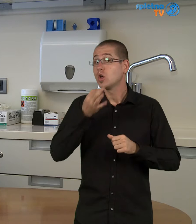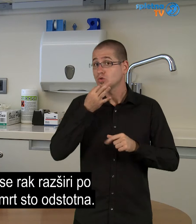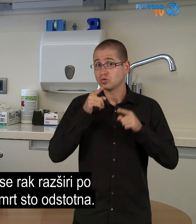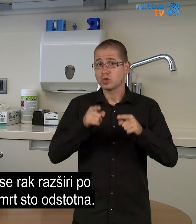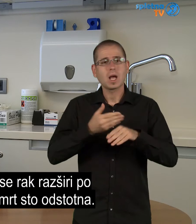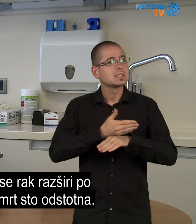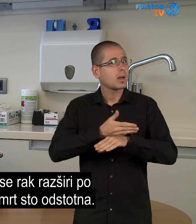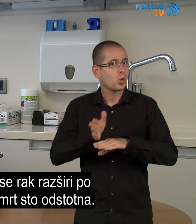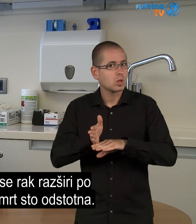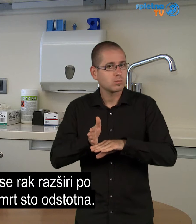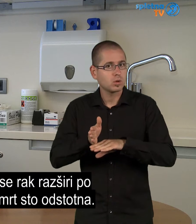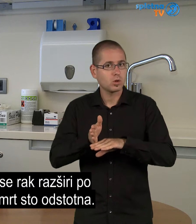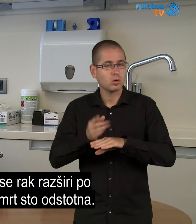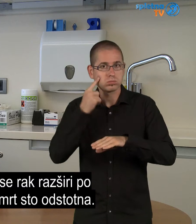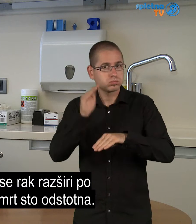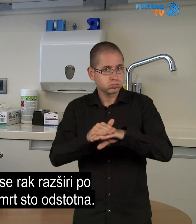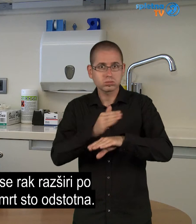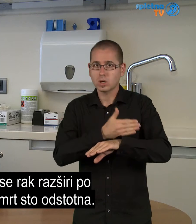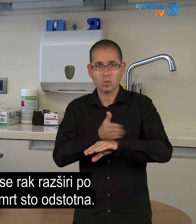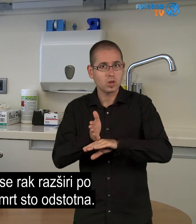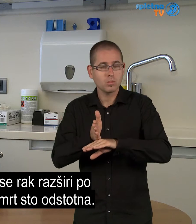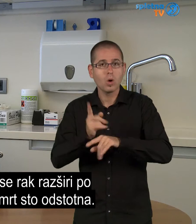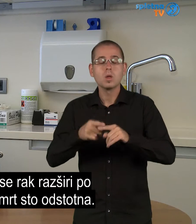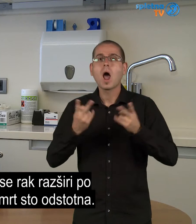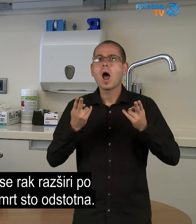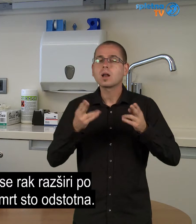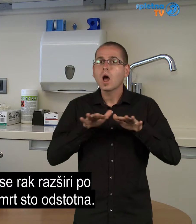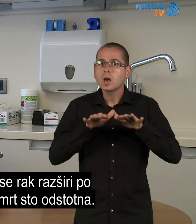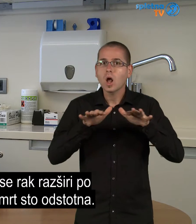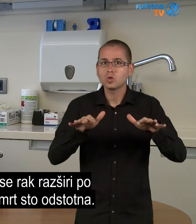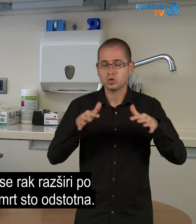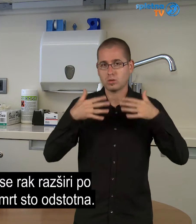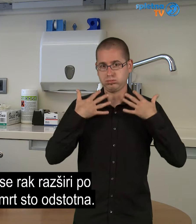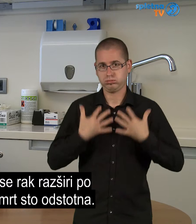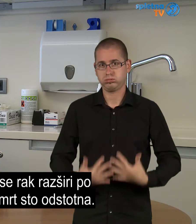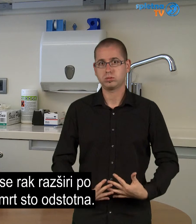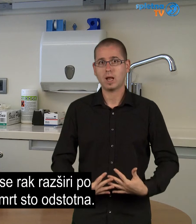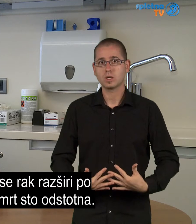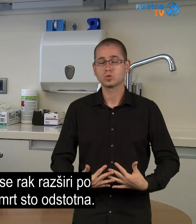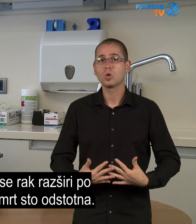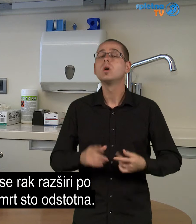Če ga zamudimo in se rak razširi po telesu,